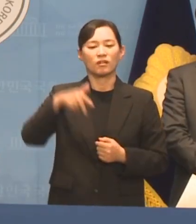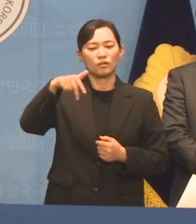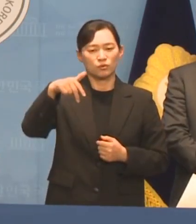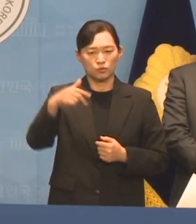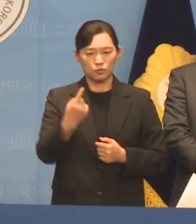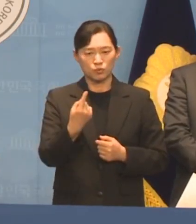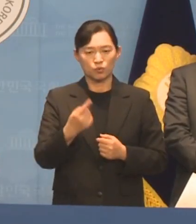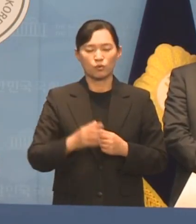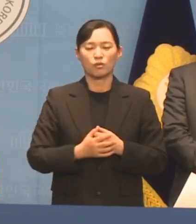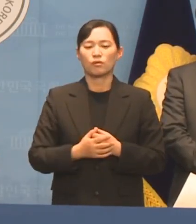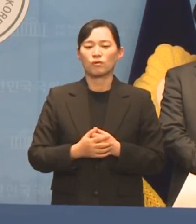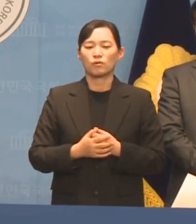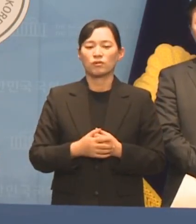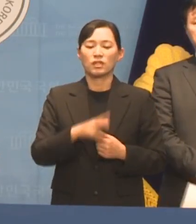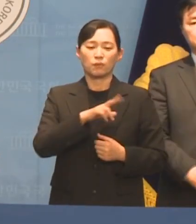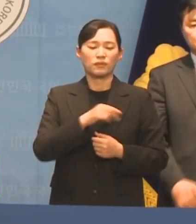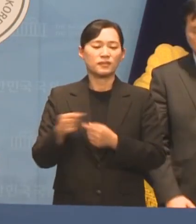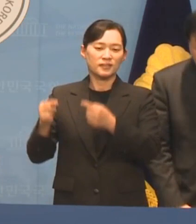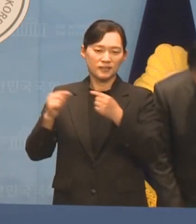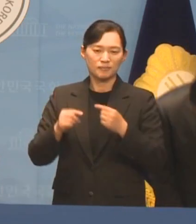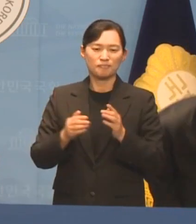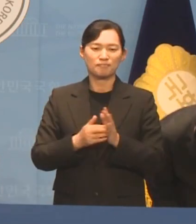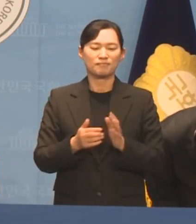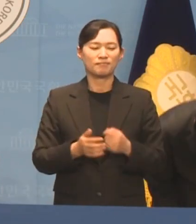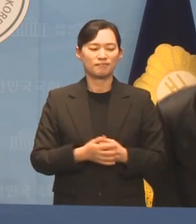조계원 국회 문체위 위원님 참석하셨습니다.